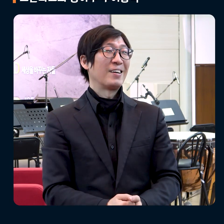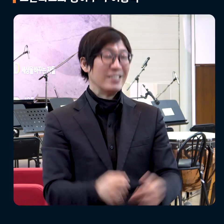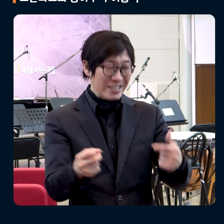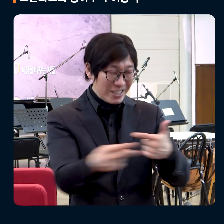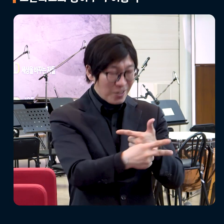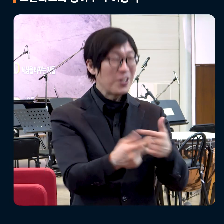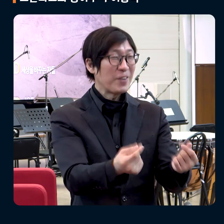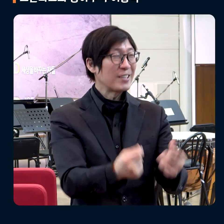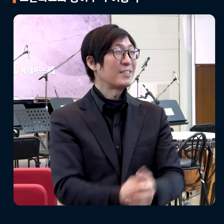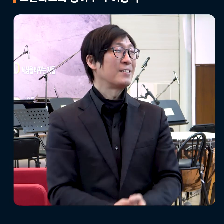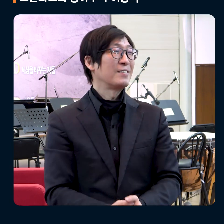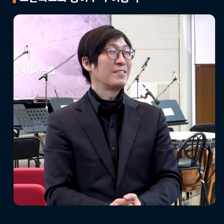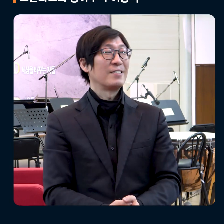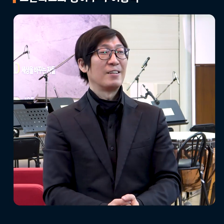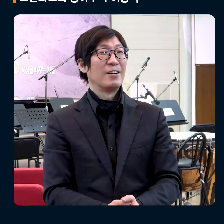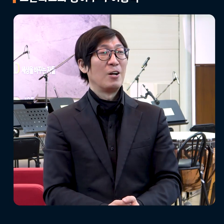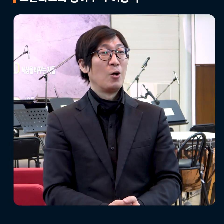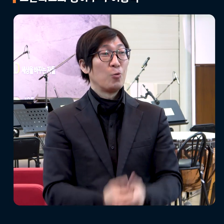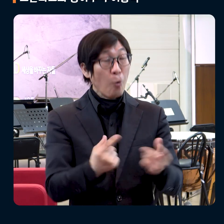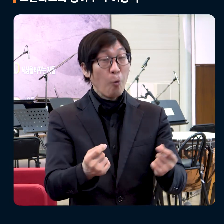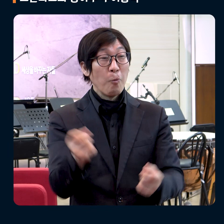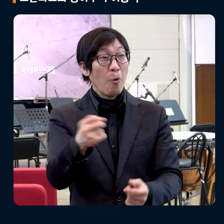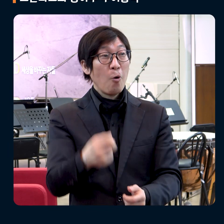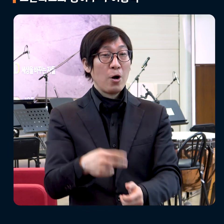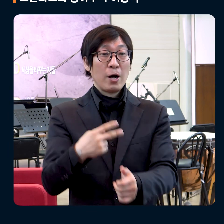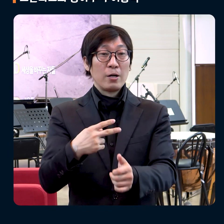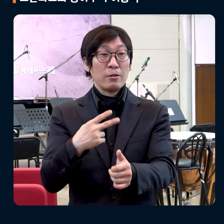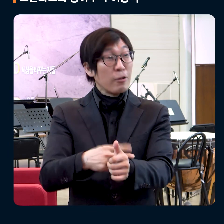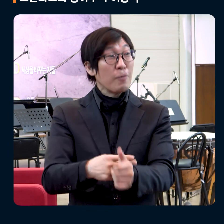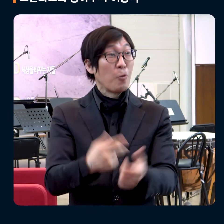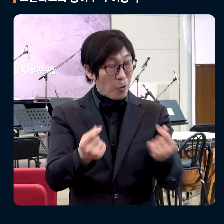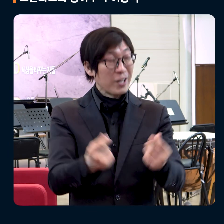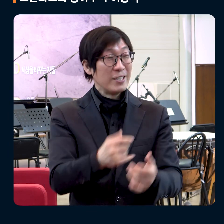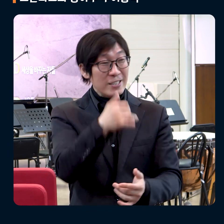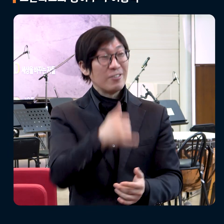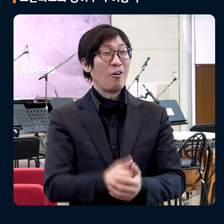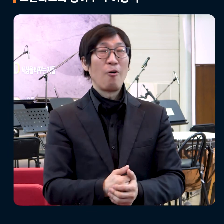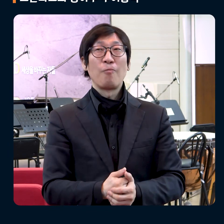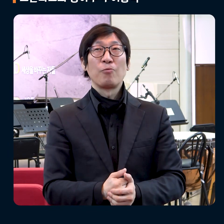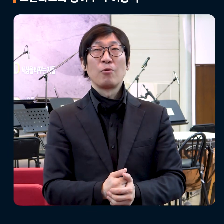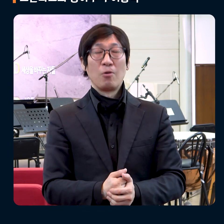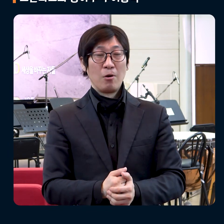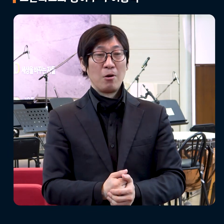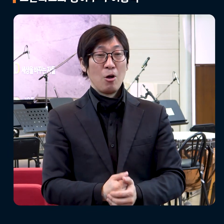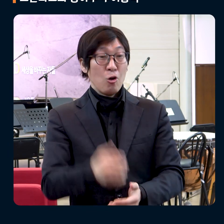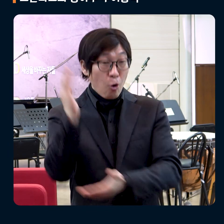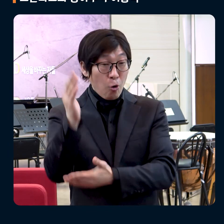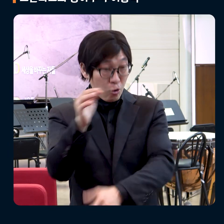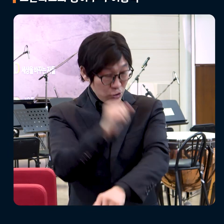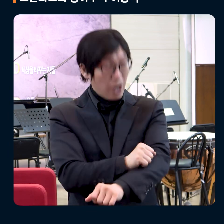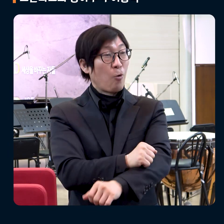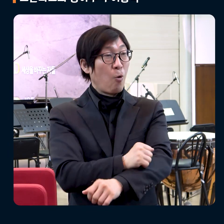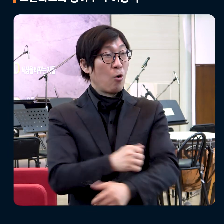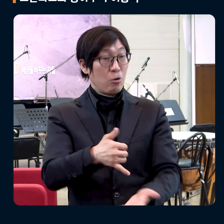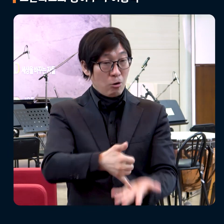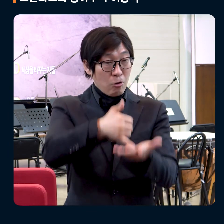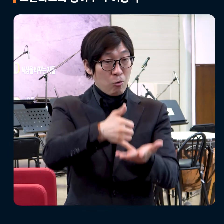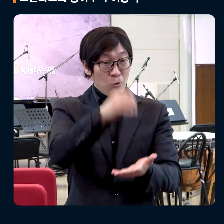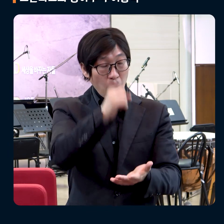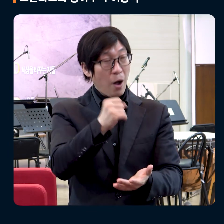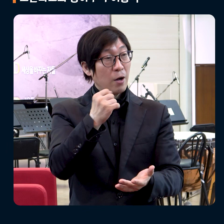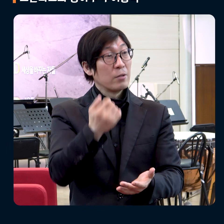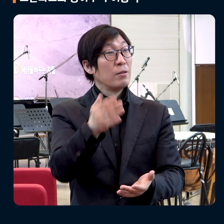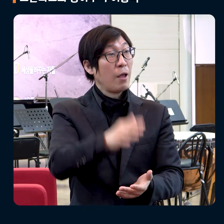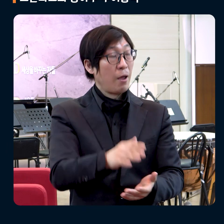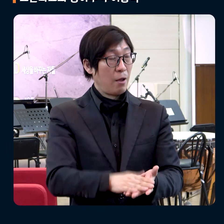있어요. 교육자들도 만납니다. 제가 아시는 목사님이 설교 상당히 잘하시고 인격적으로 좋으신데 어느 날